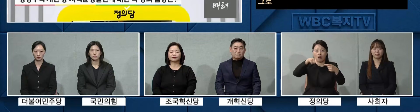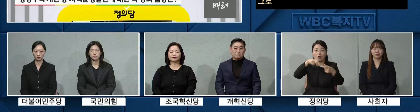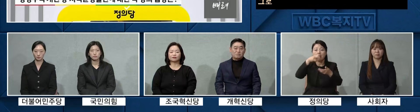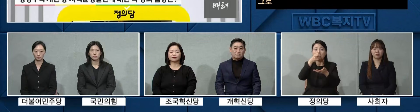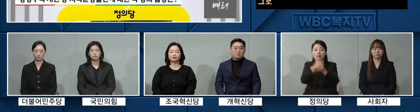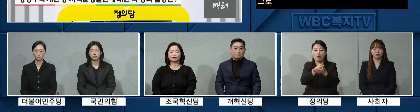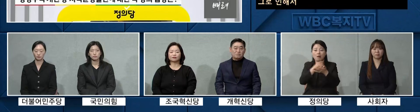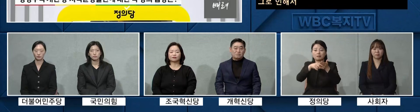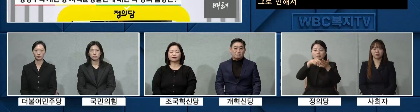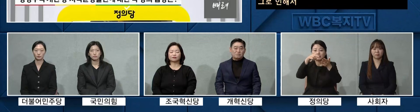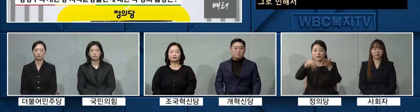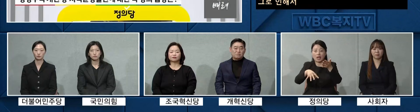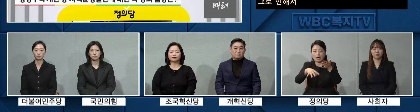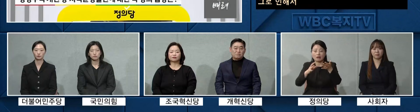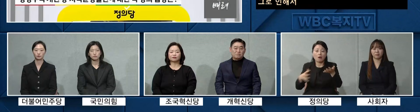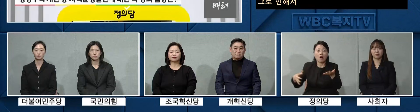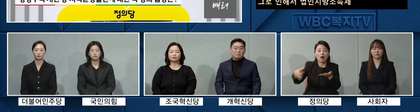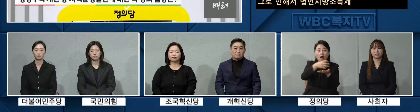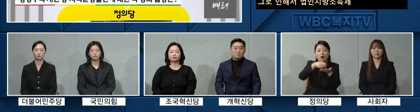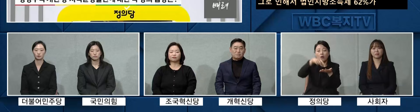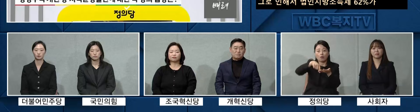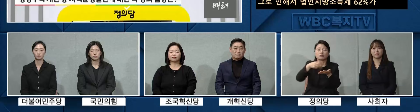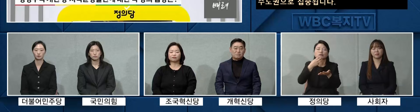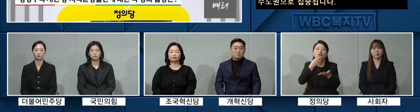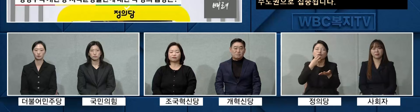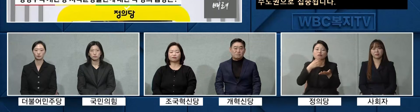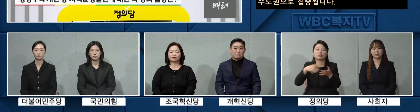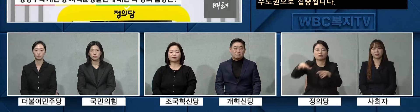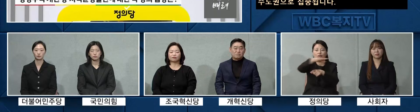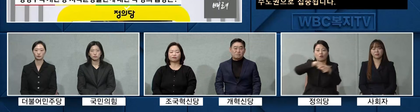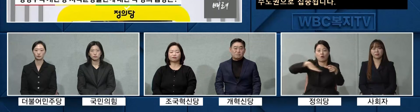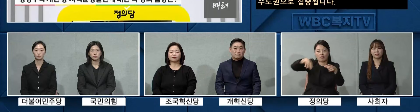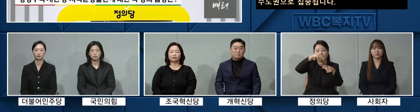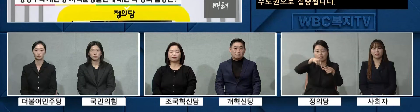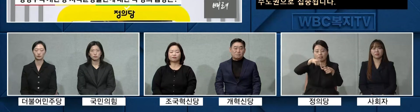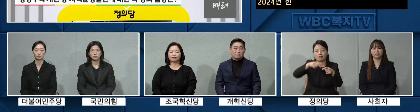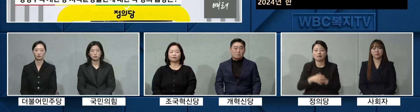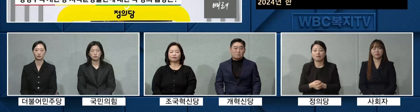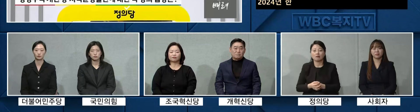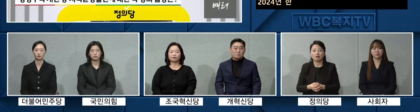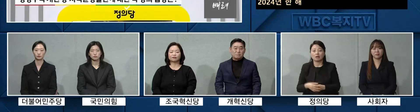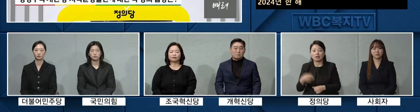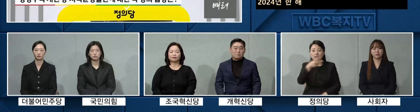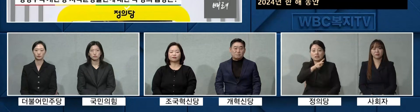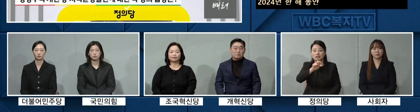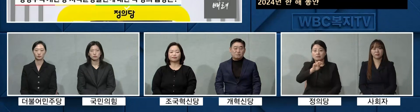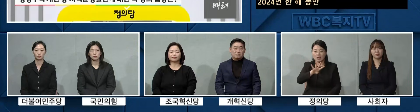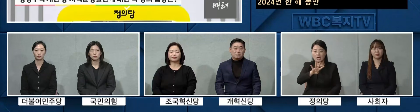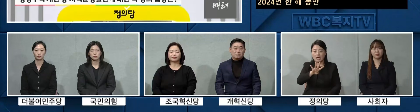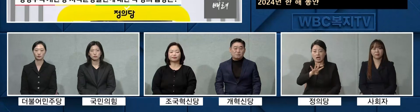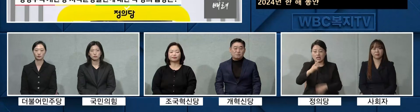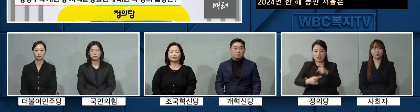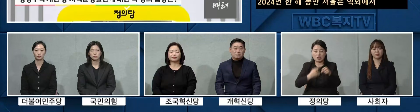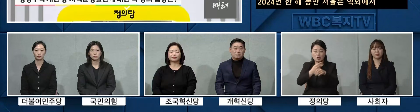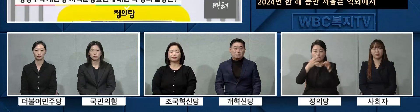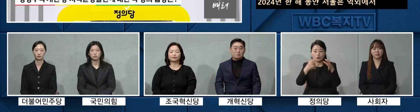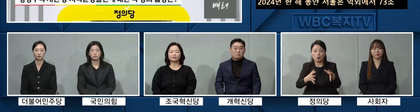62%가 수도권으로 집중됩니다. 2024년 한 해 동안 서울은 역외에서 73조 원이 유입되고